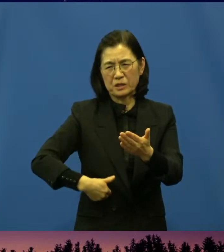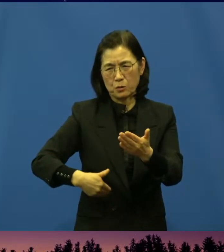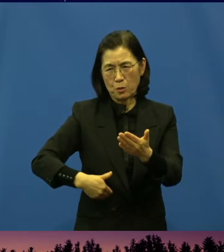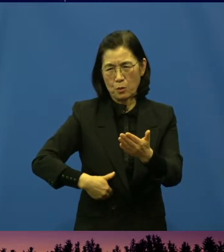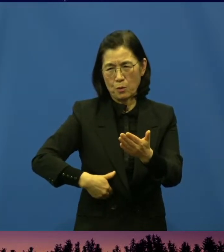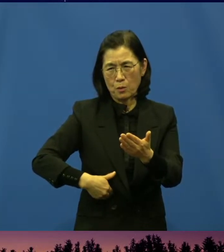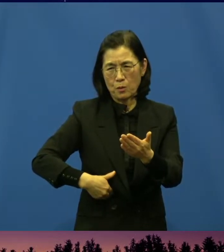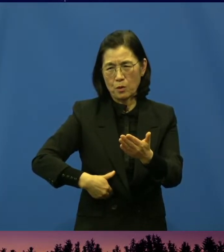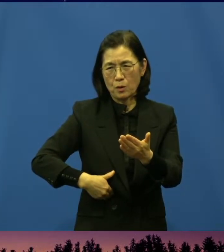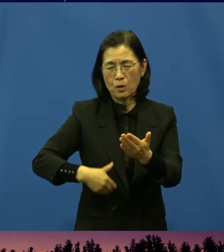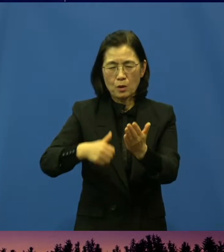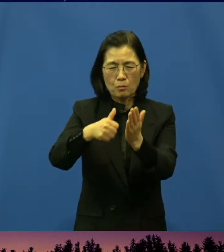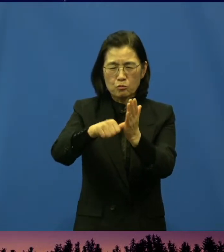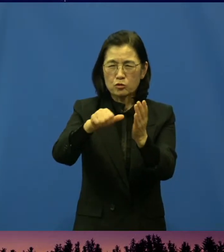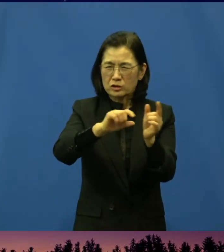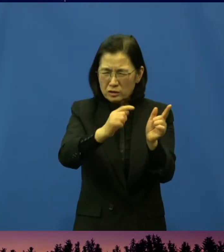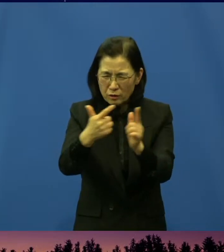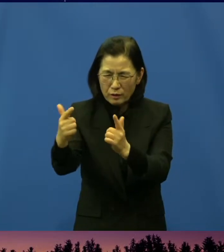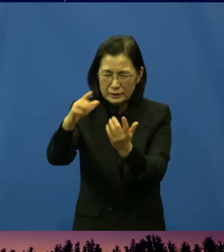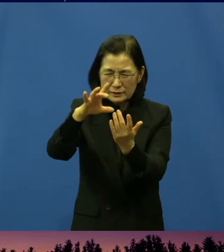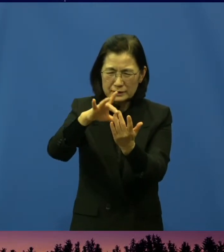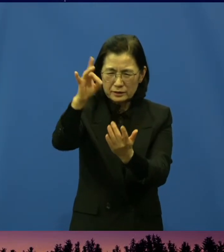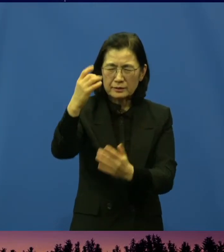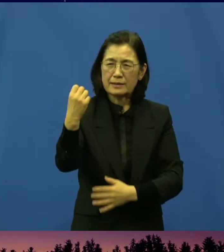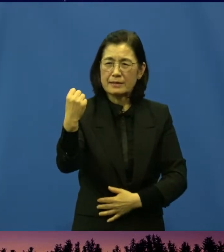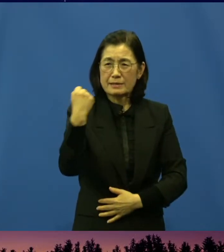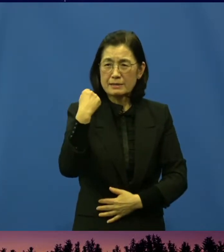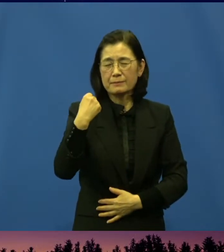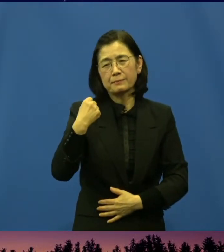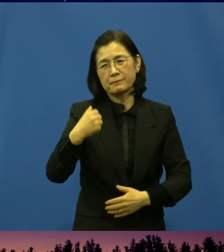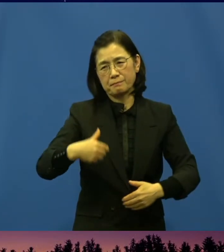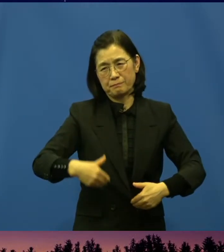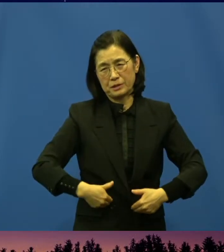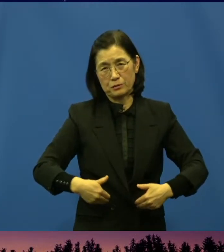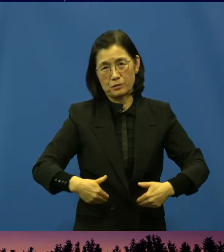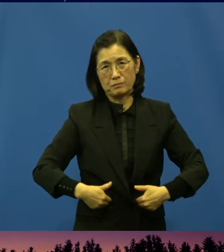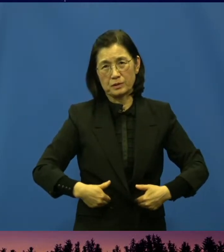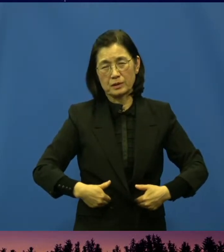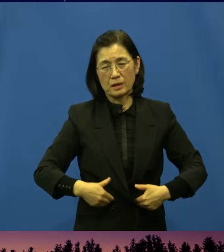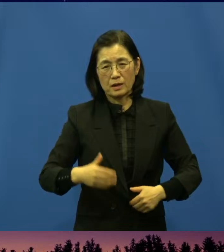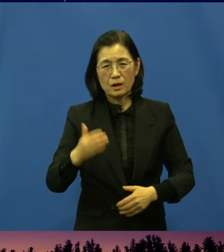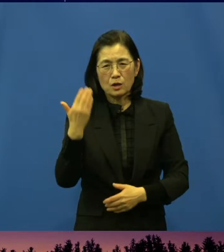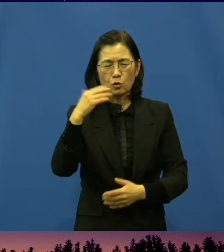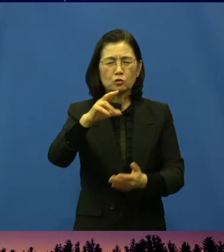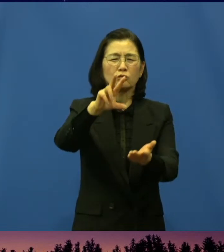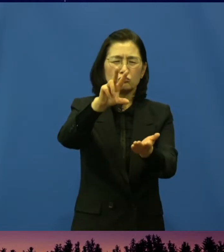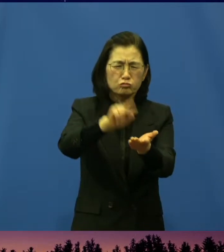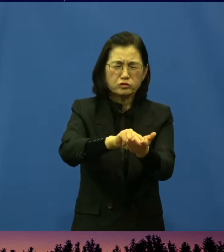근데 오늘날의 최고의 복병이 뭐냐? 복병. 스마트폰이에요.